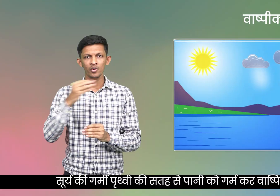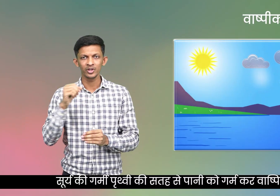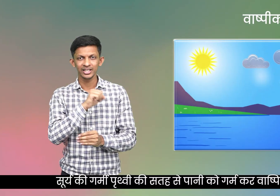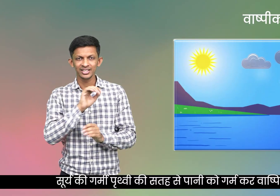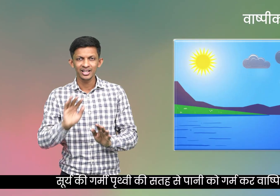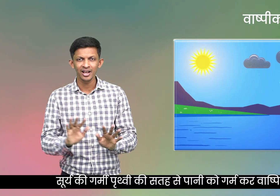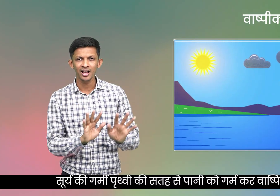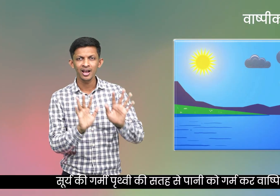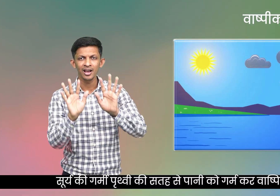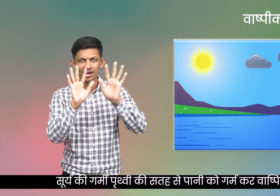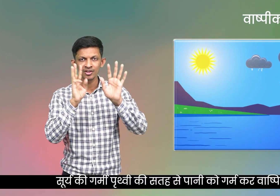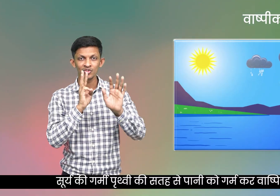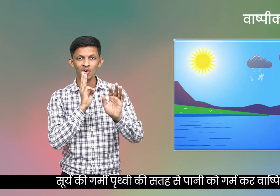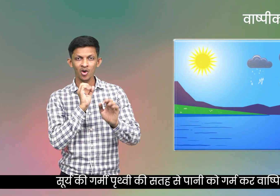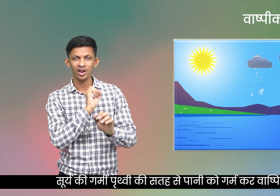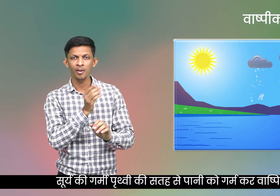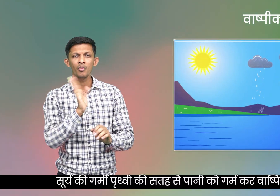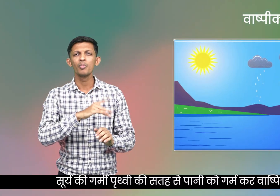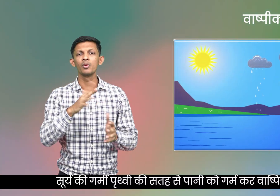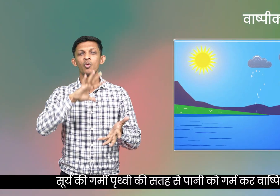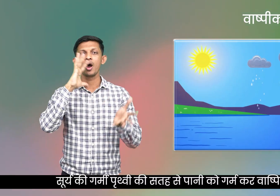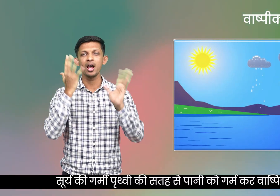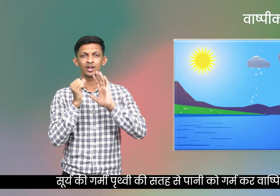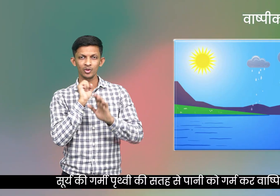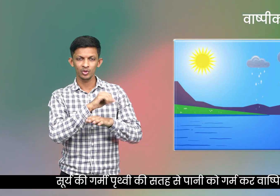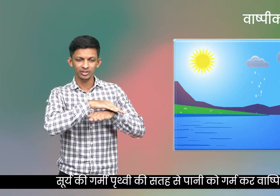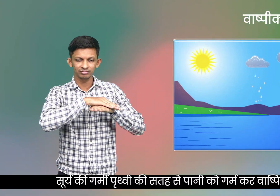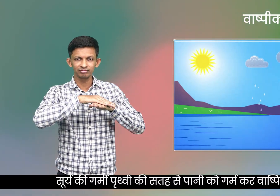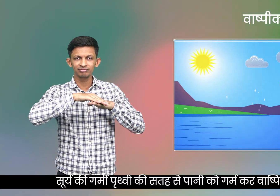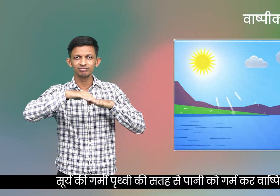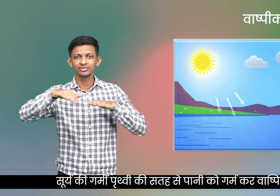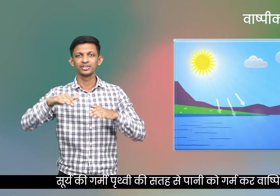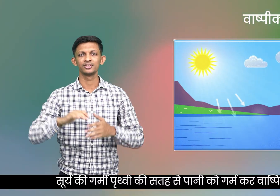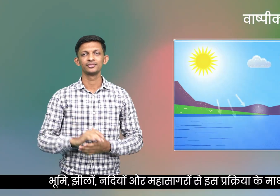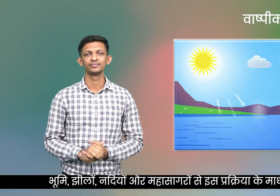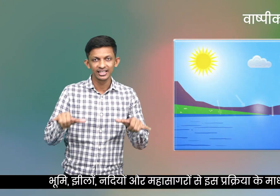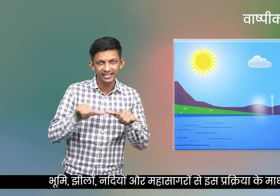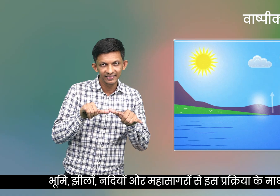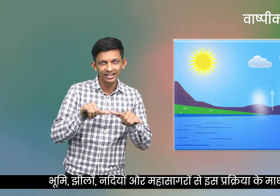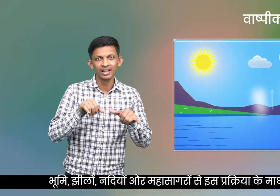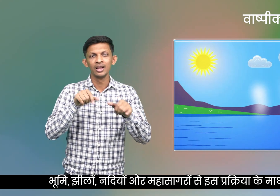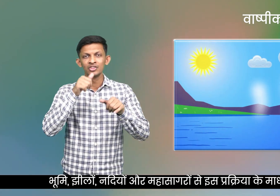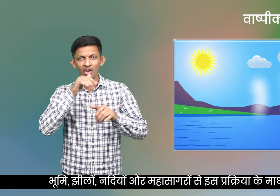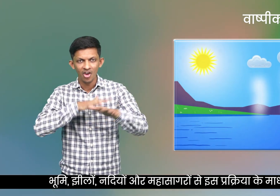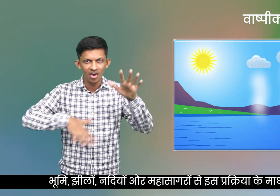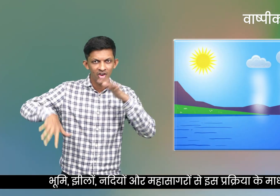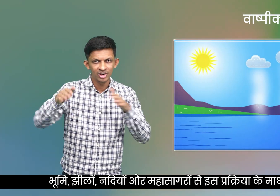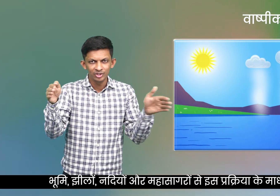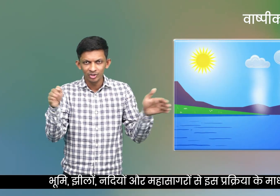से पानी को गर्म कर वाष्पित कर देती है। भूमि, झीलों,